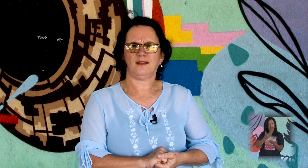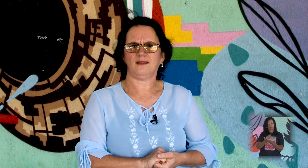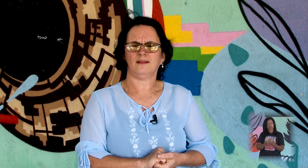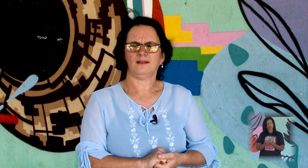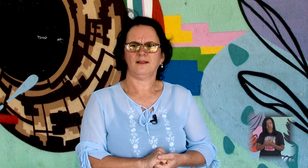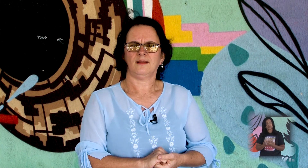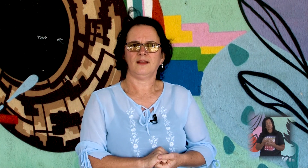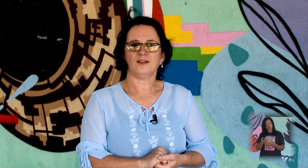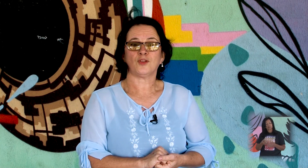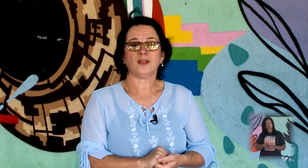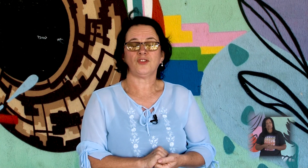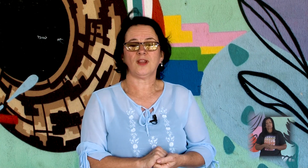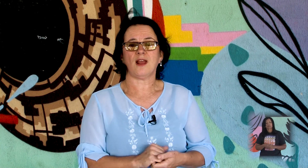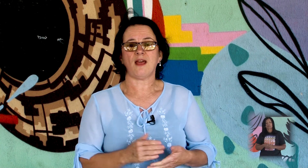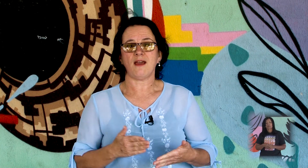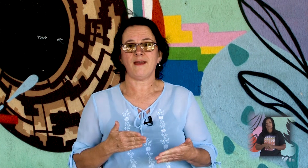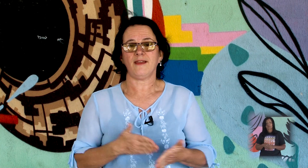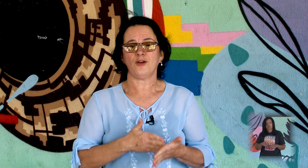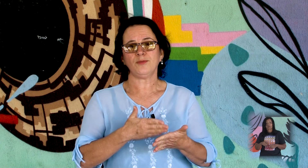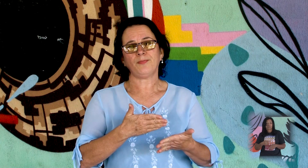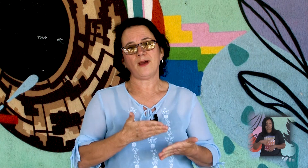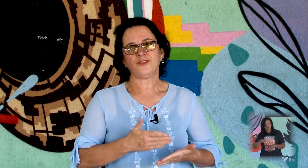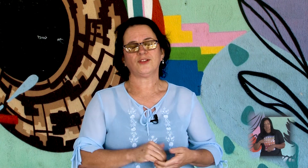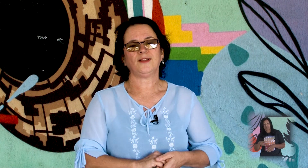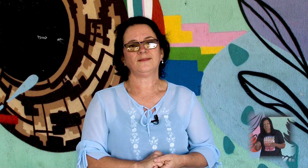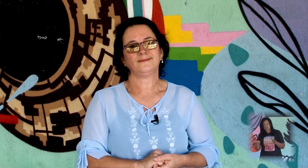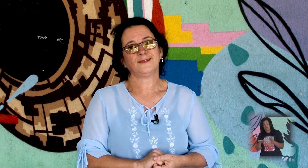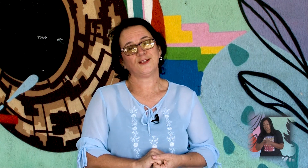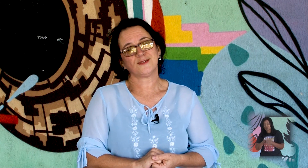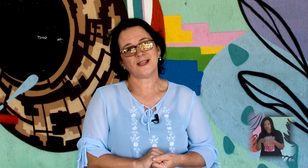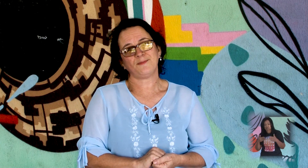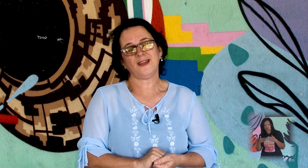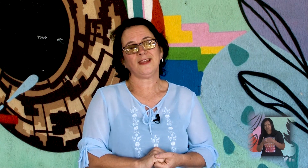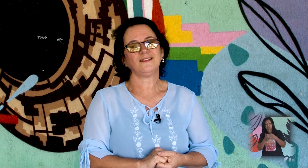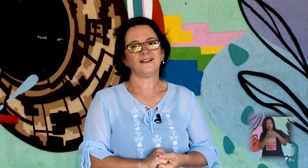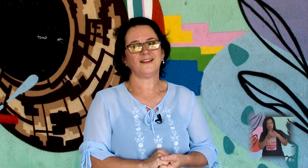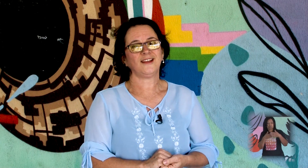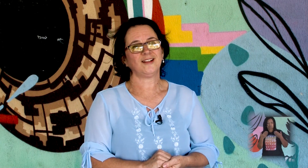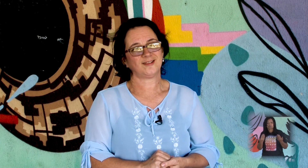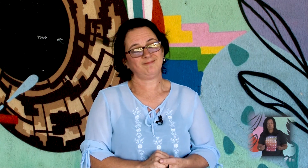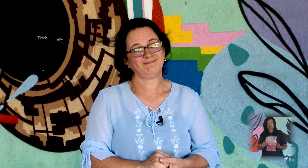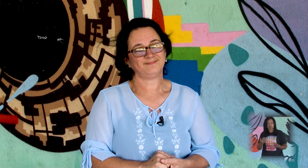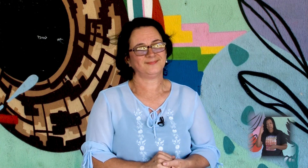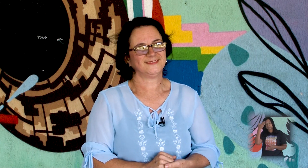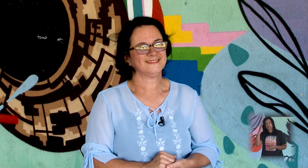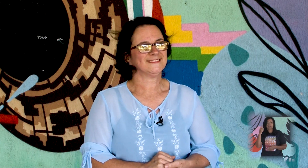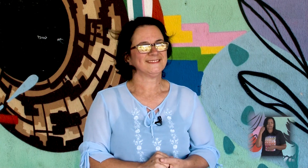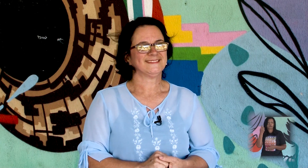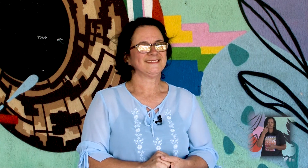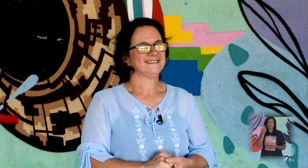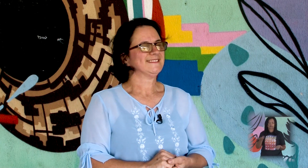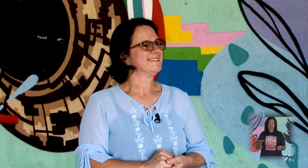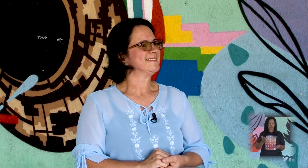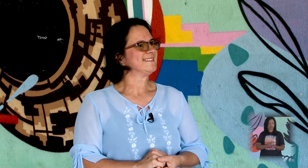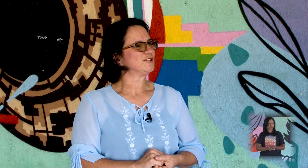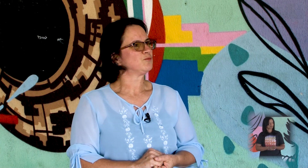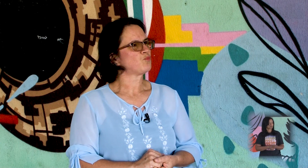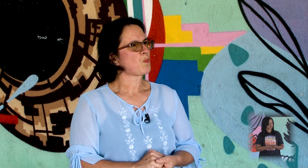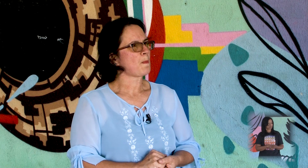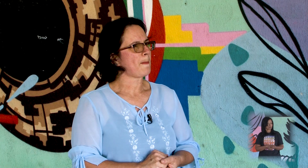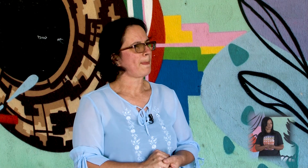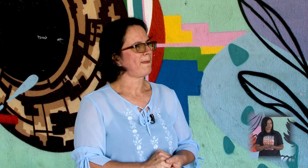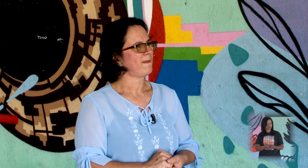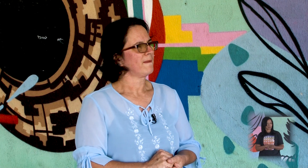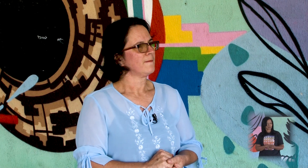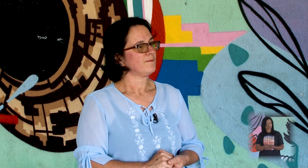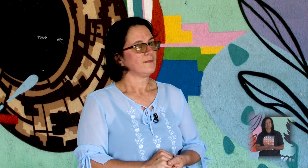querem ter, né? Só que chega lá, é um empate, né? Não saber entender eles. É uma atividade